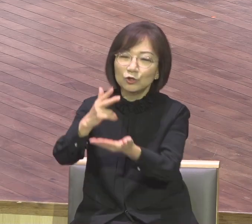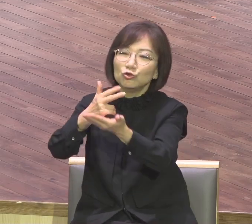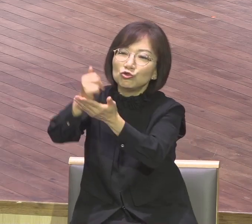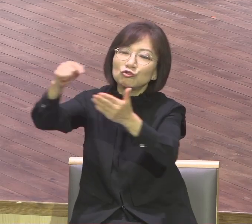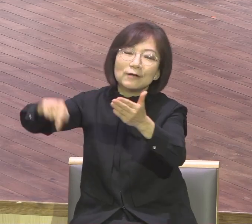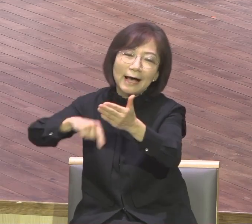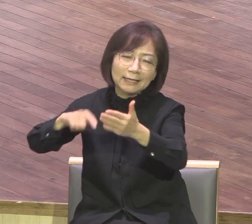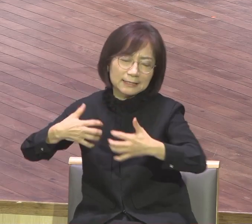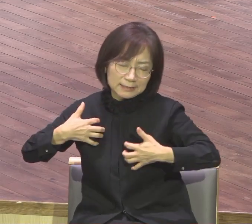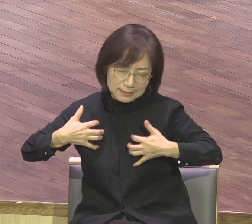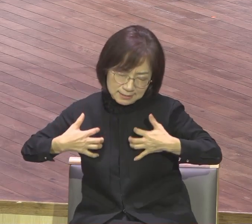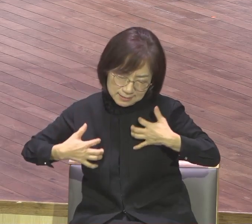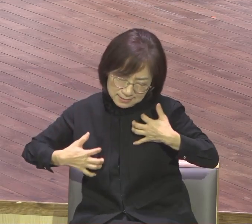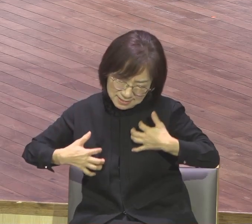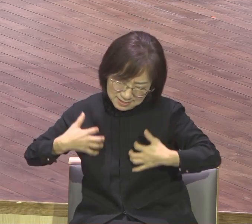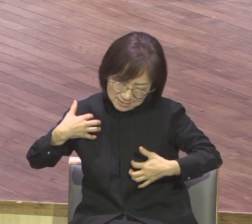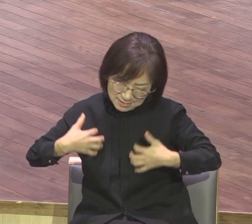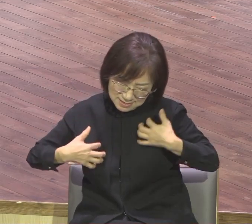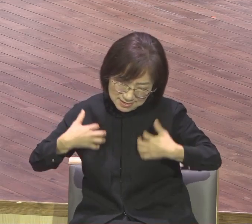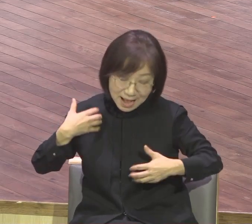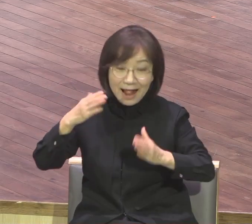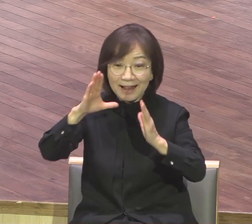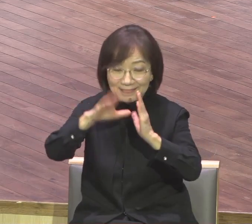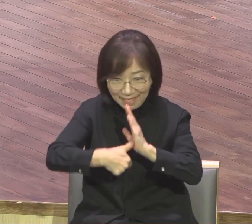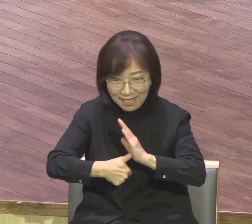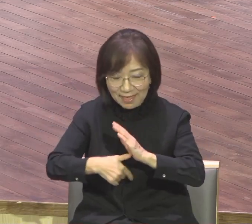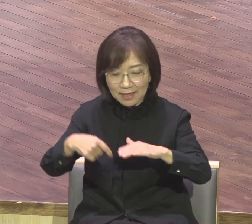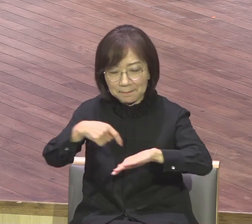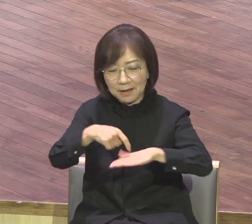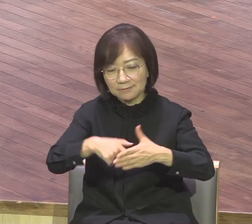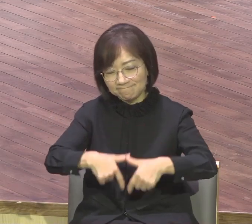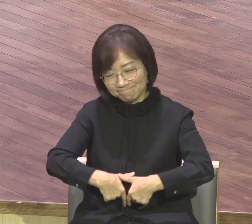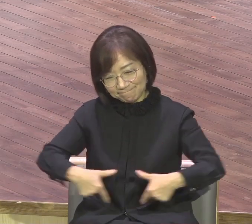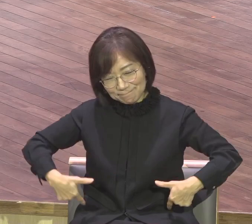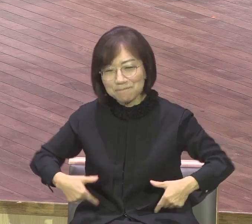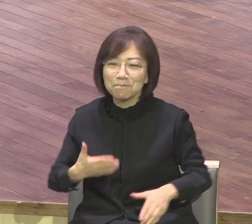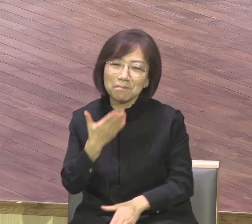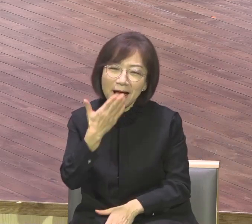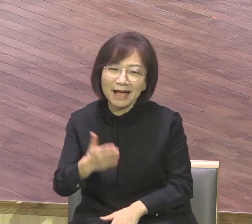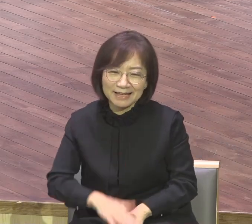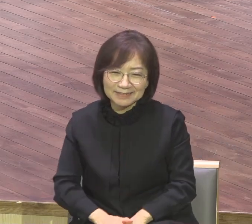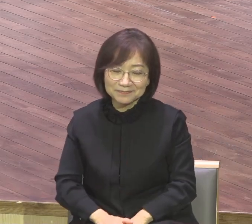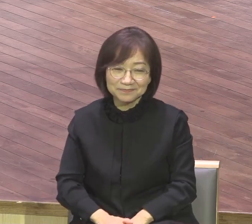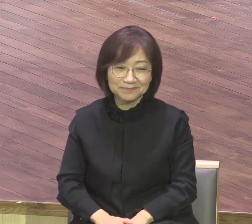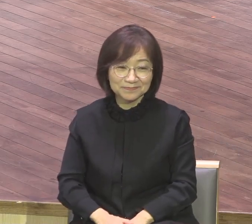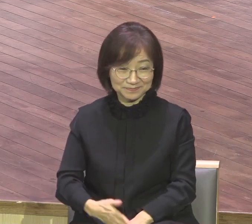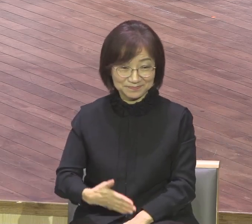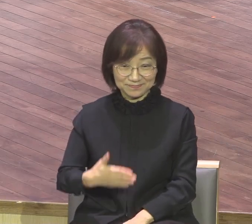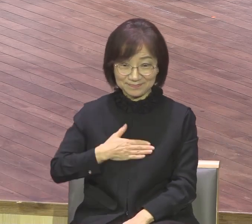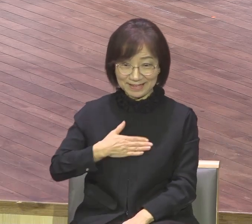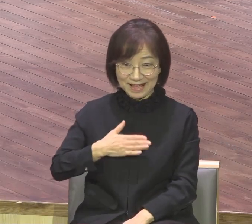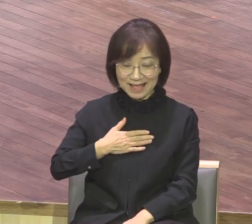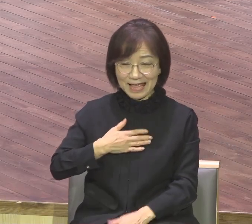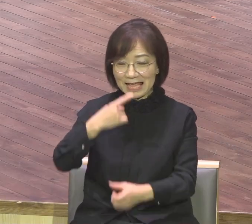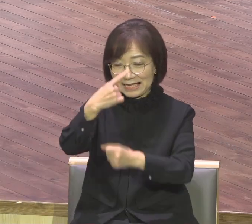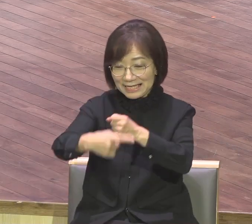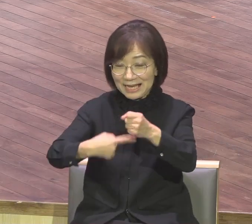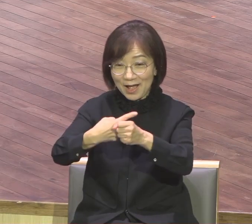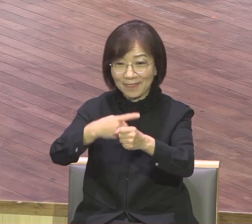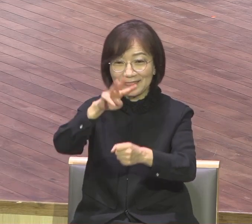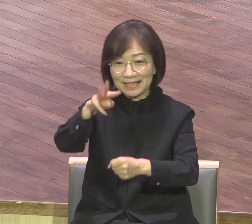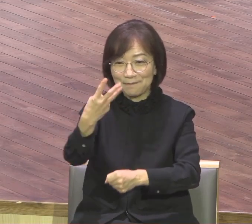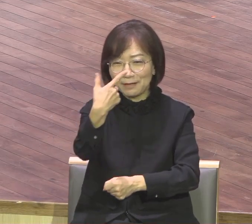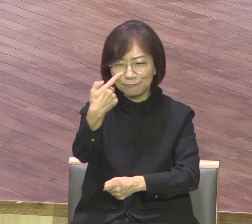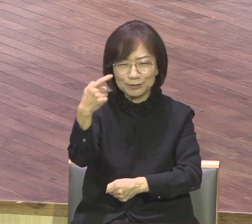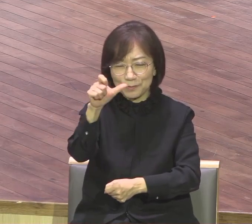기뻐하는 삶이에요. Tener una vida de regocijar en el dentro del Señor Jesucristo. Entonces los 365